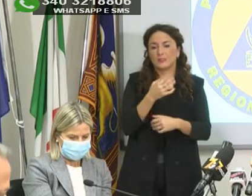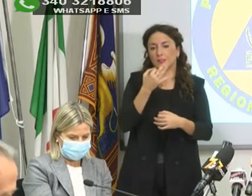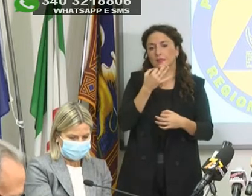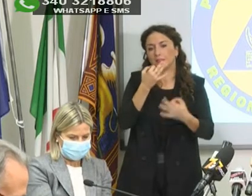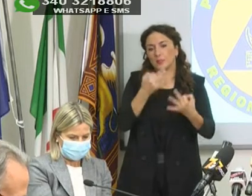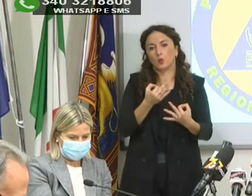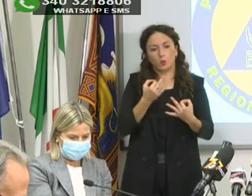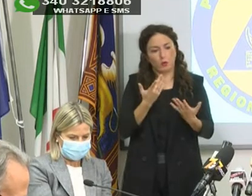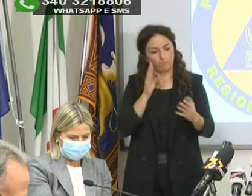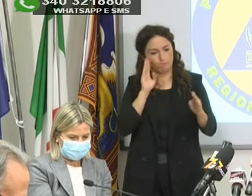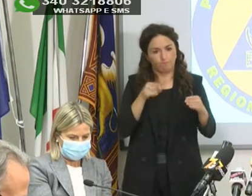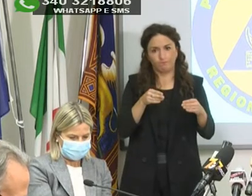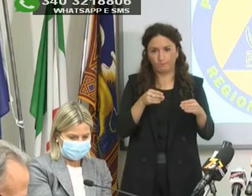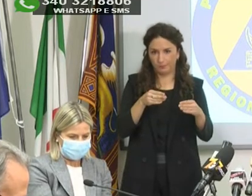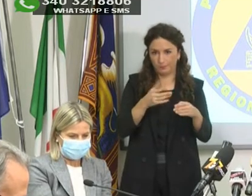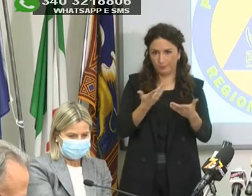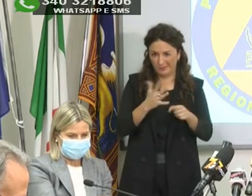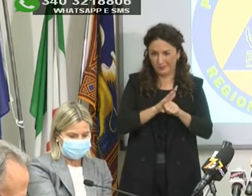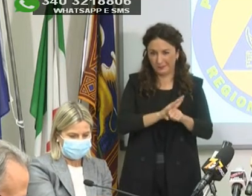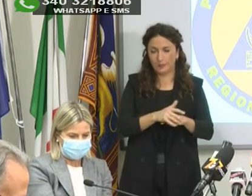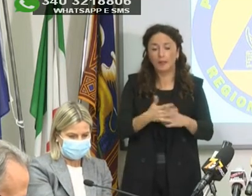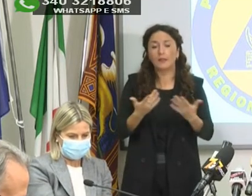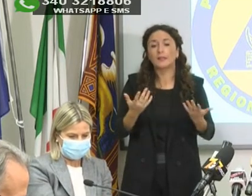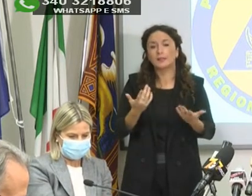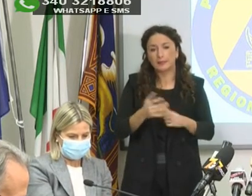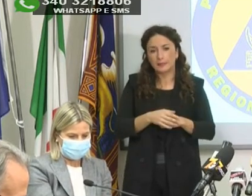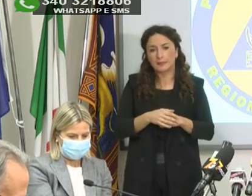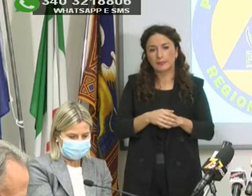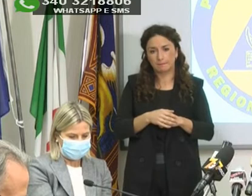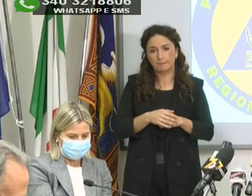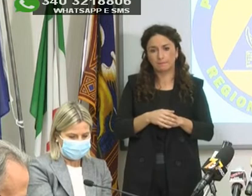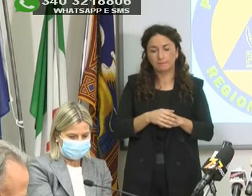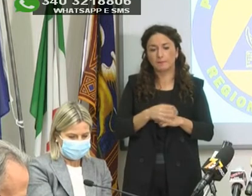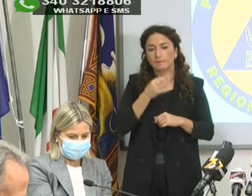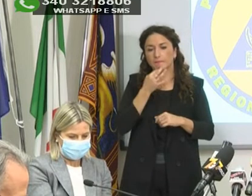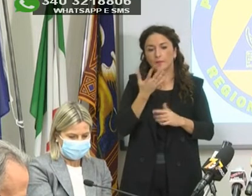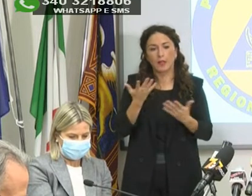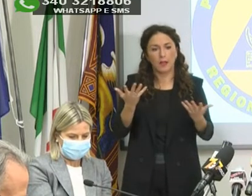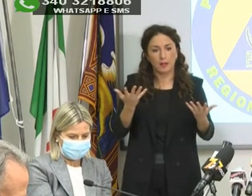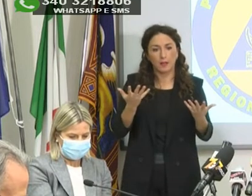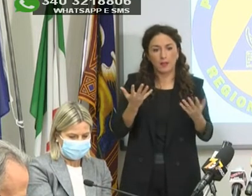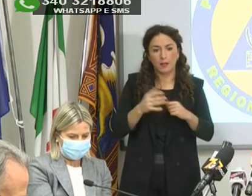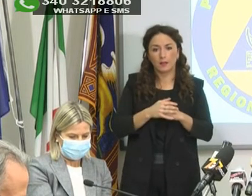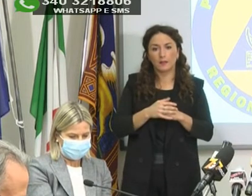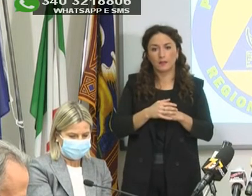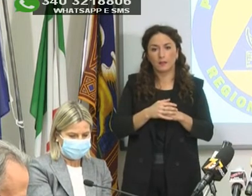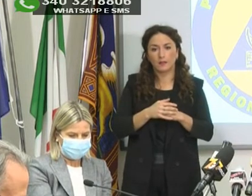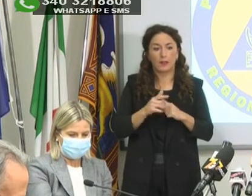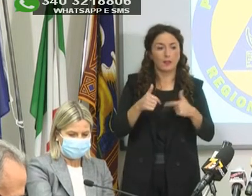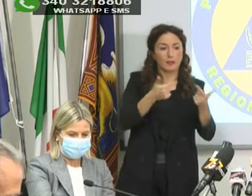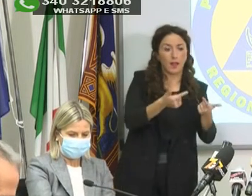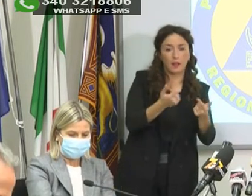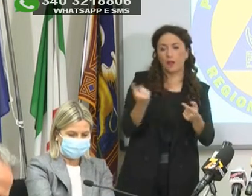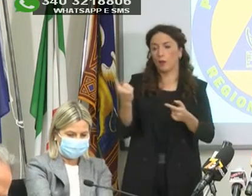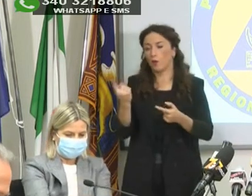no? Del resto la coperta è corta, ma non è corta perché uno non programma. Faccio sempre l'esempio